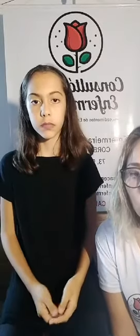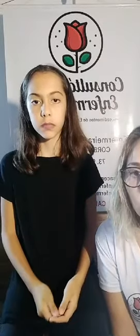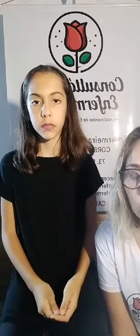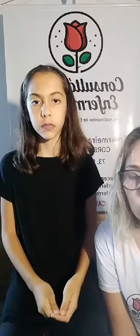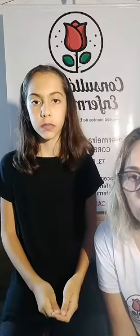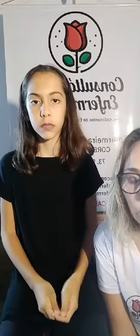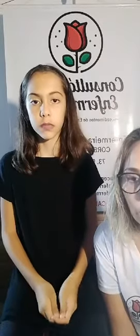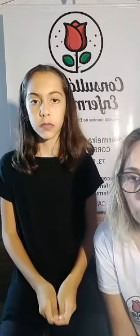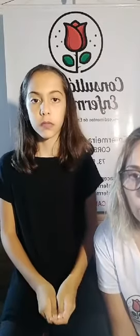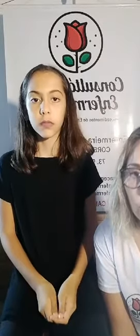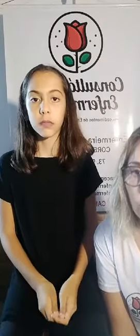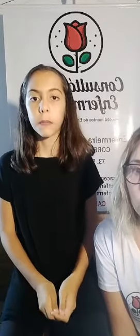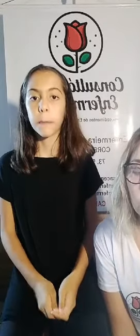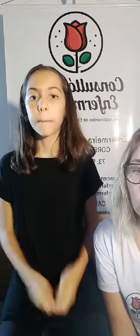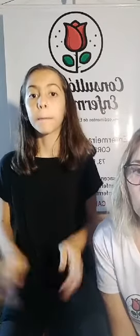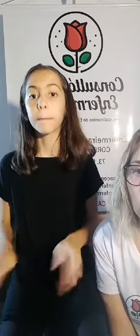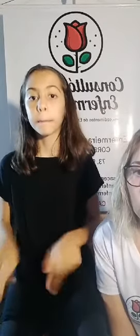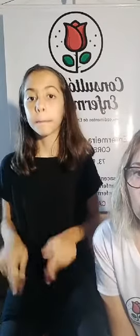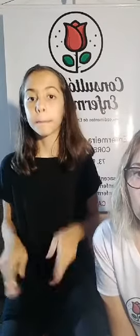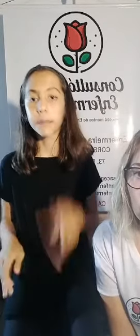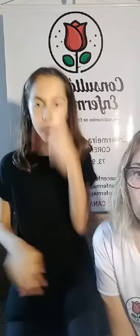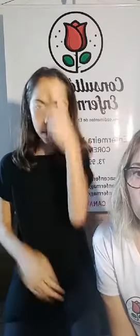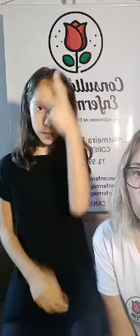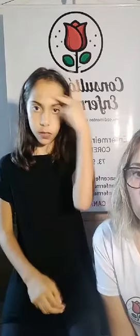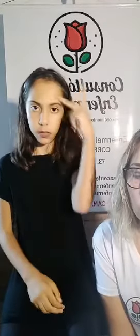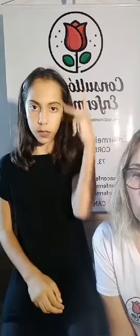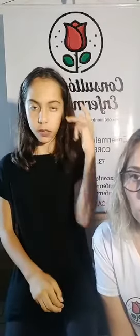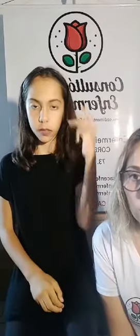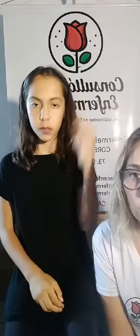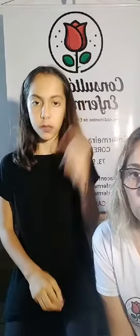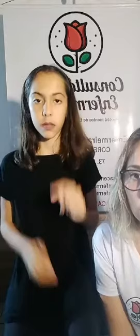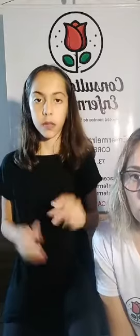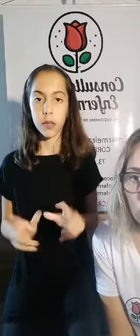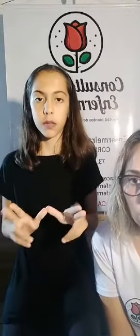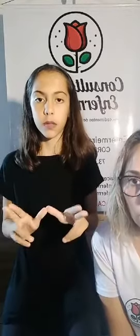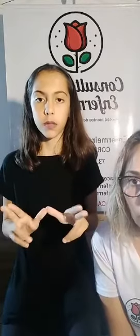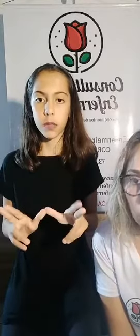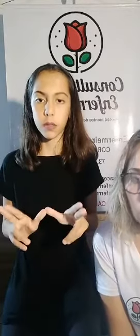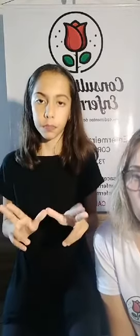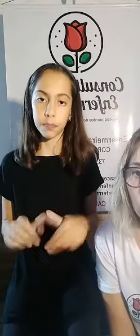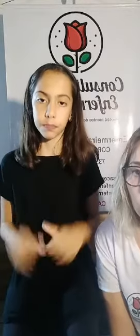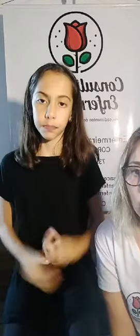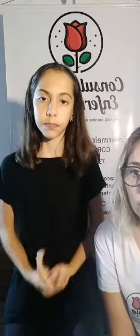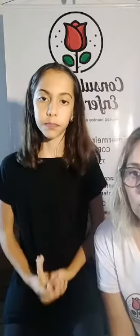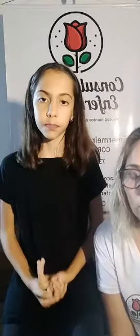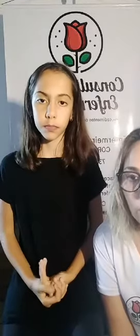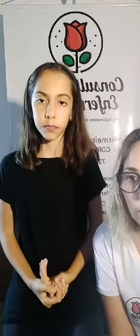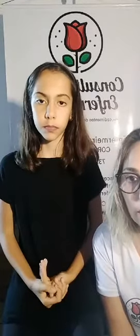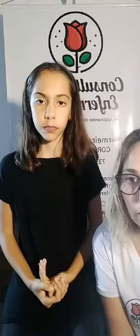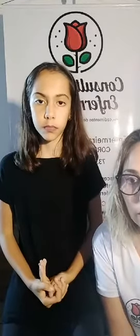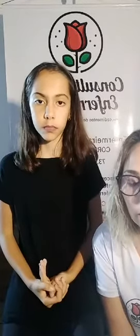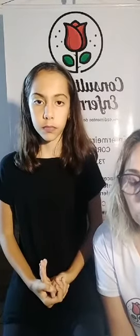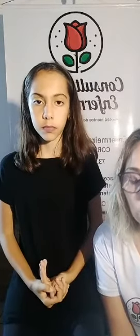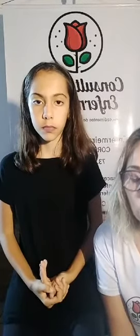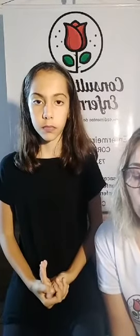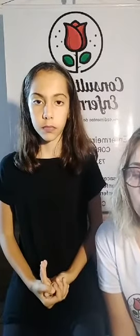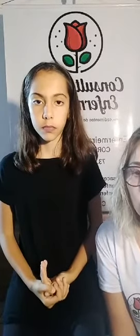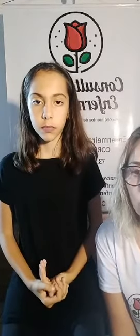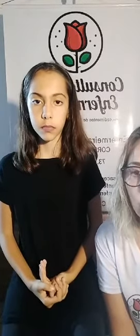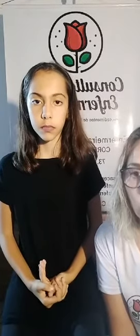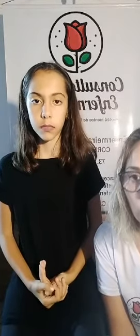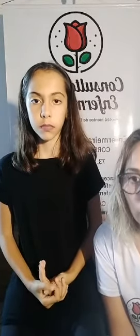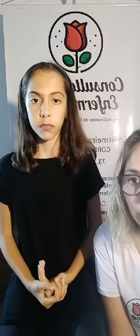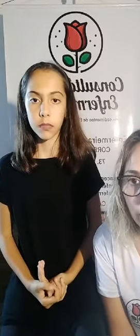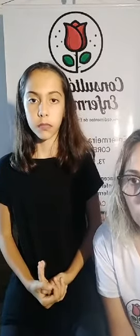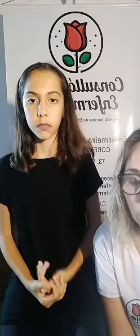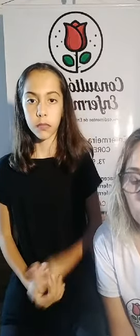nosso município. Então, nós aqui deixamos os nossos sentimentos e condolências à família, né, do ex-prefeito